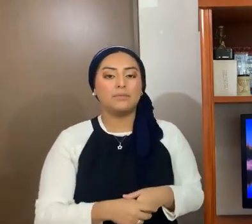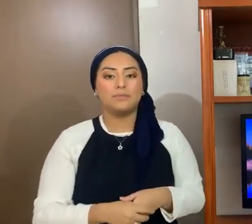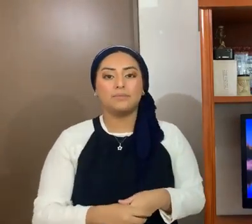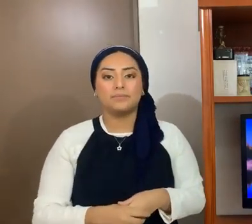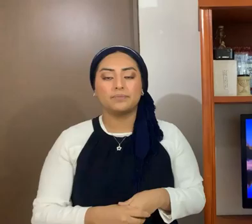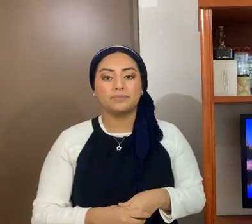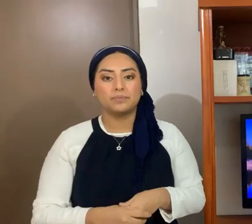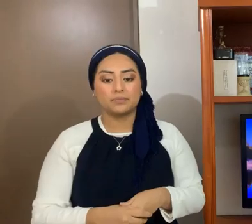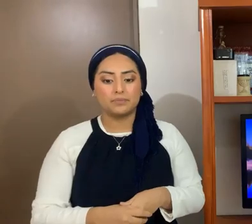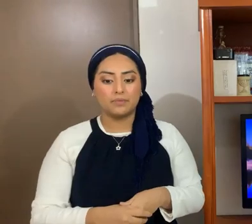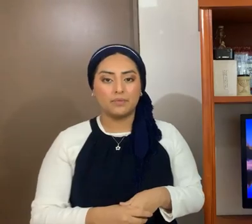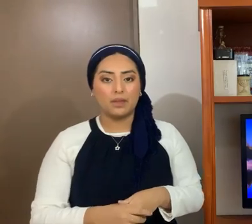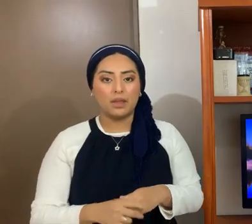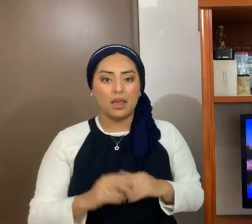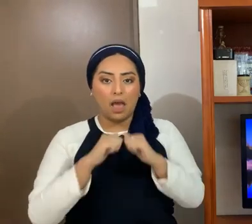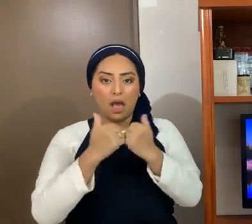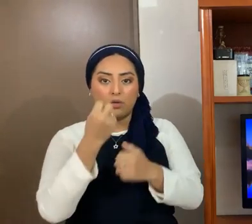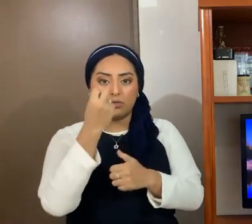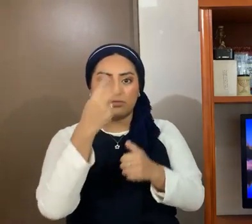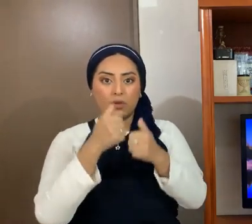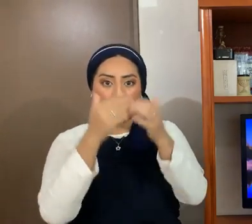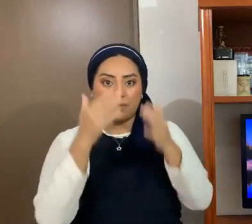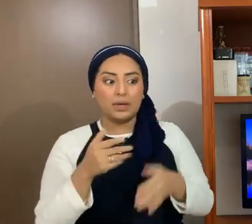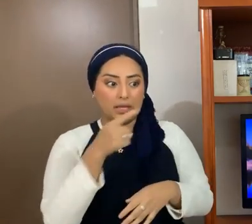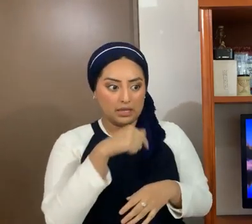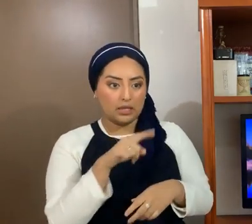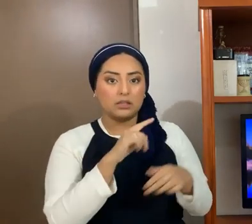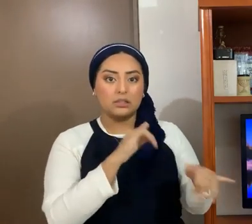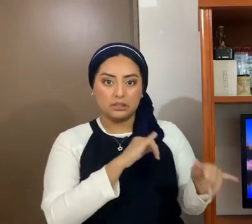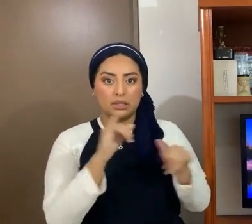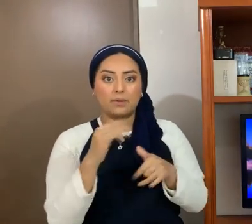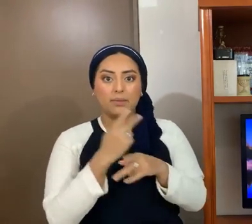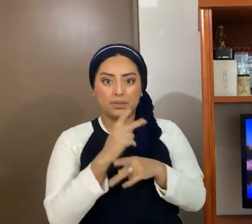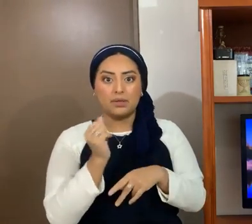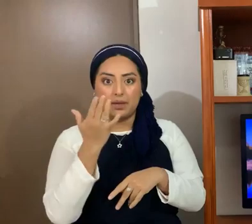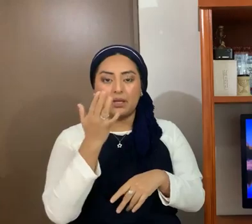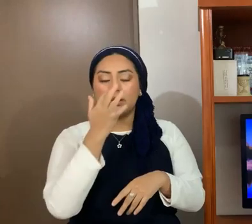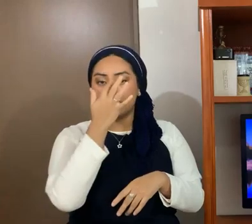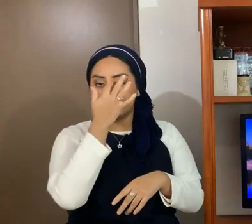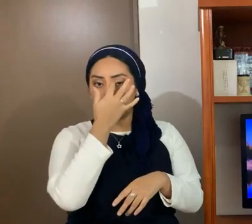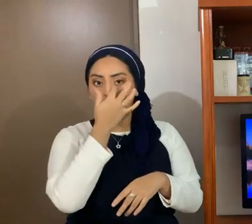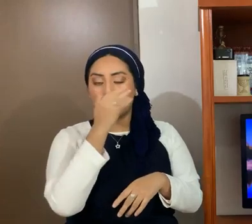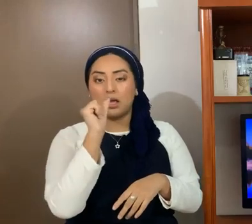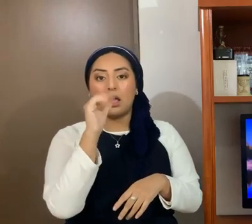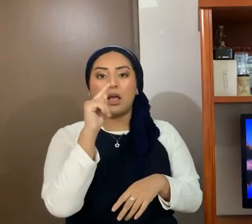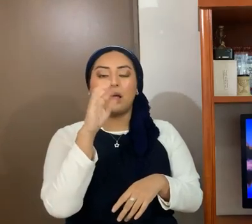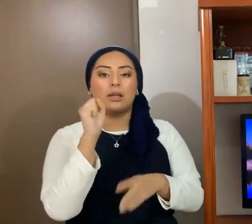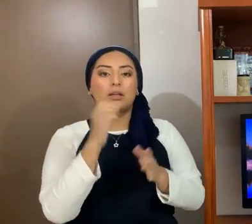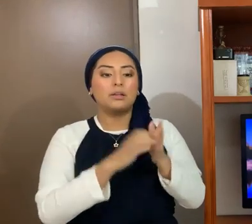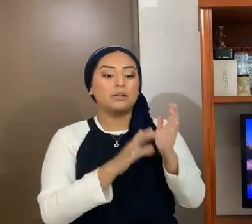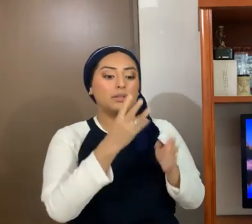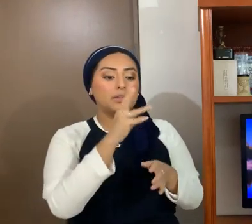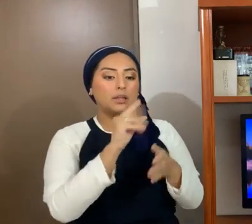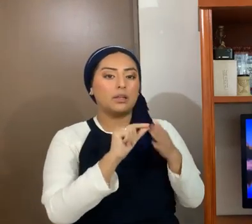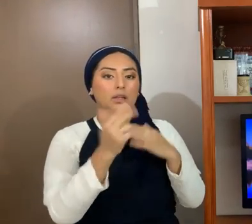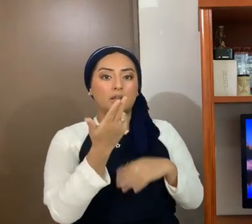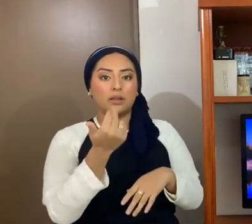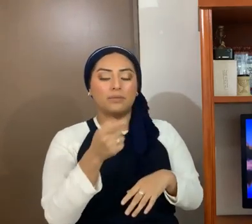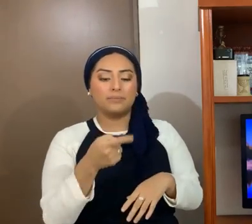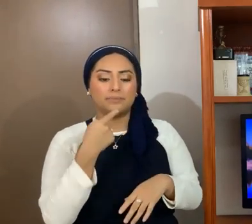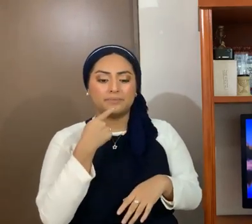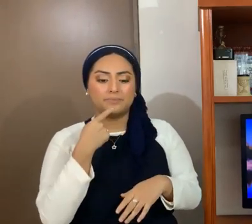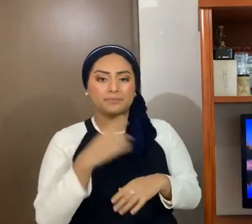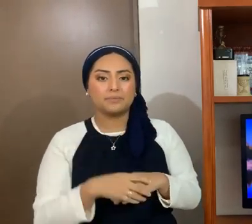pasada. Y, por ejemplo, cómo los discípulos también guardaban el Shabbat. Hechos 16, 13.